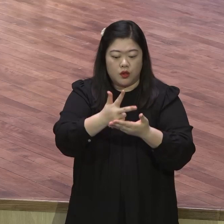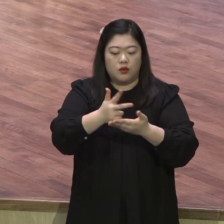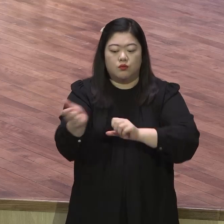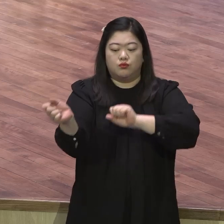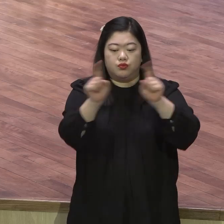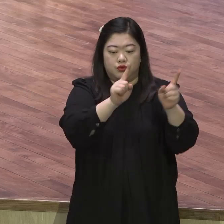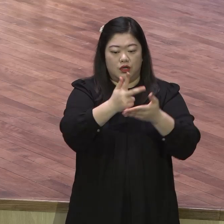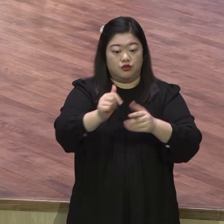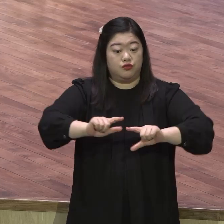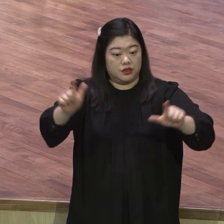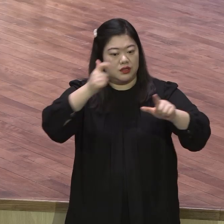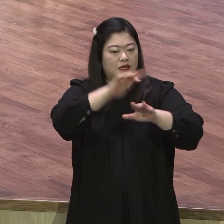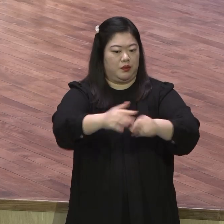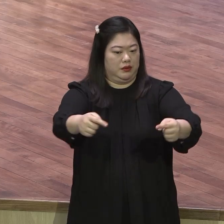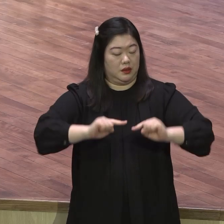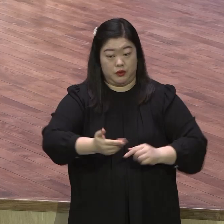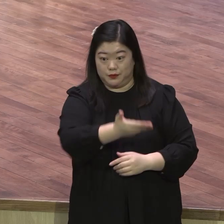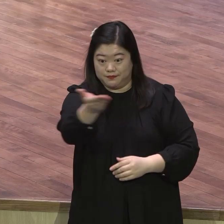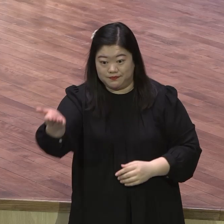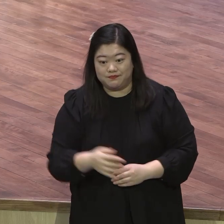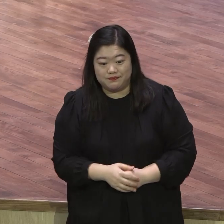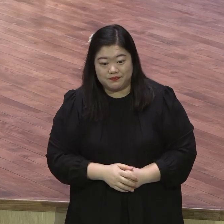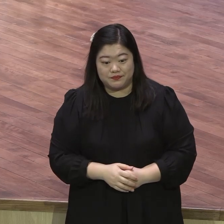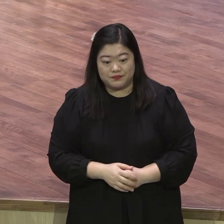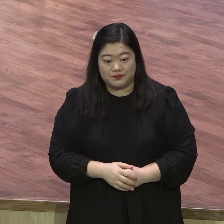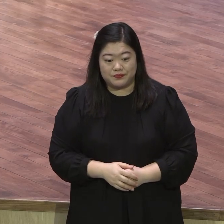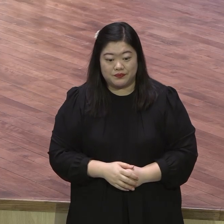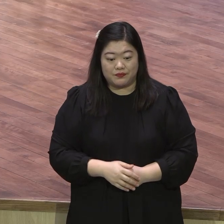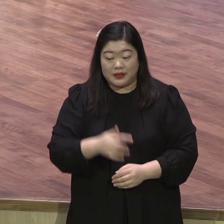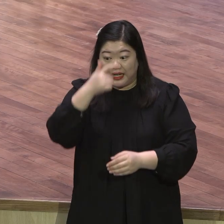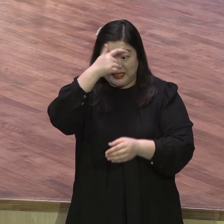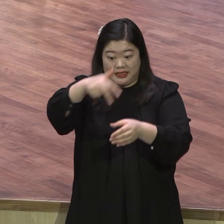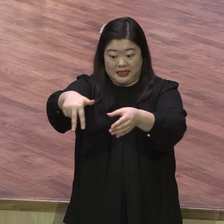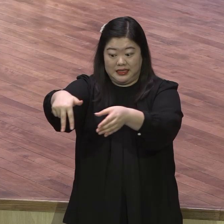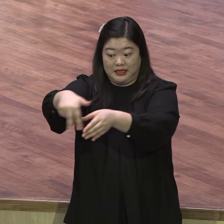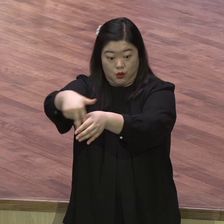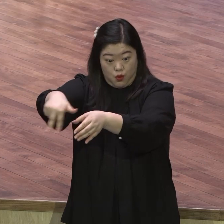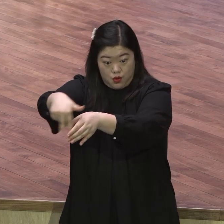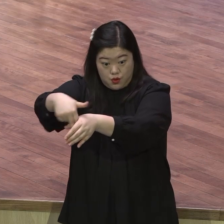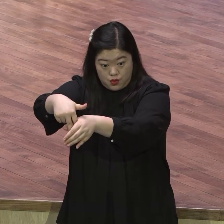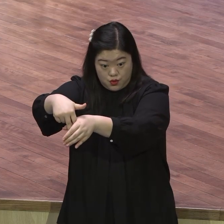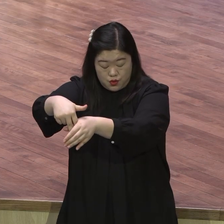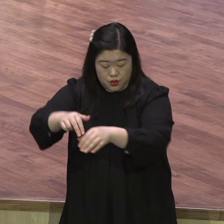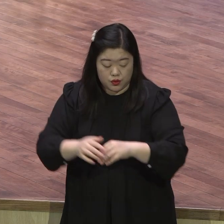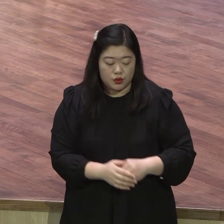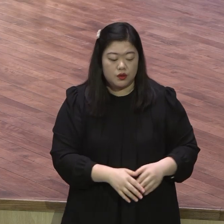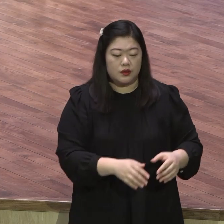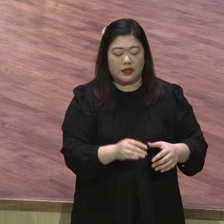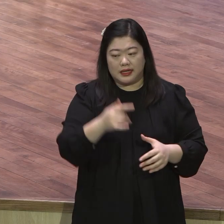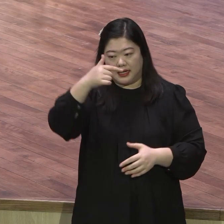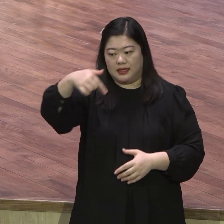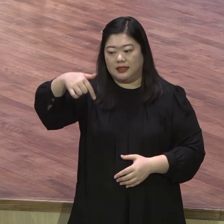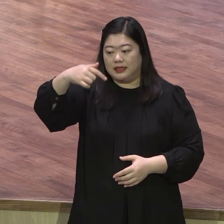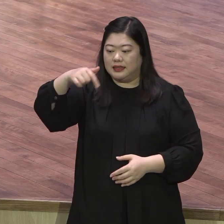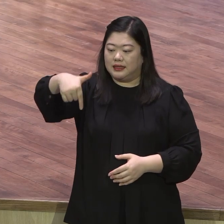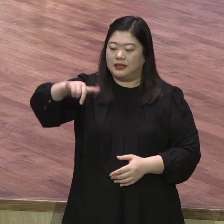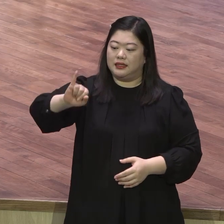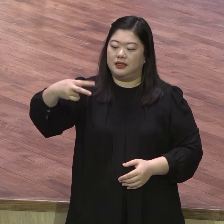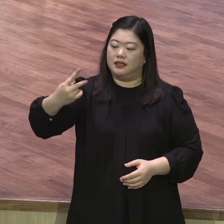부활은 기독교가 세상 종교와 완전히 다른 생명 그